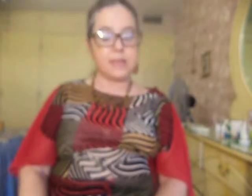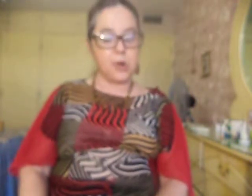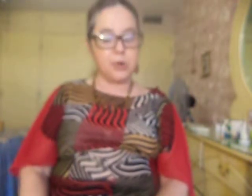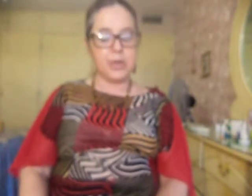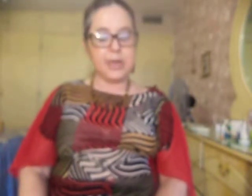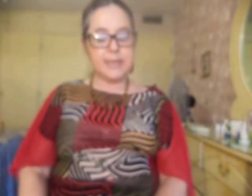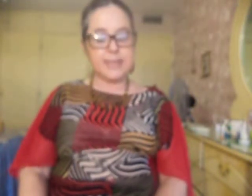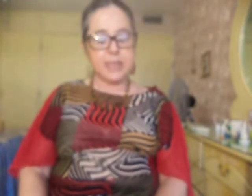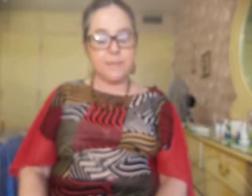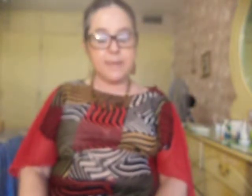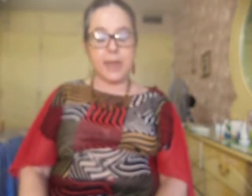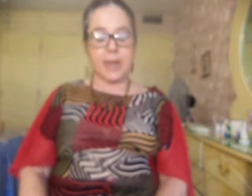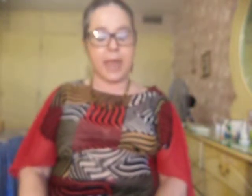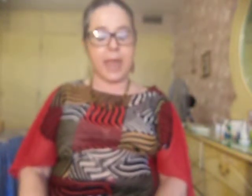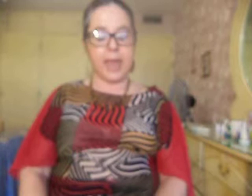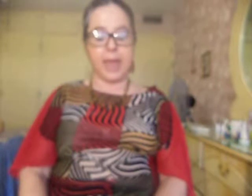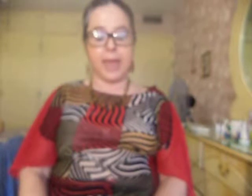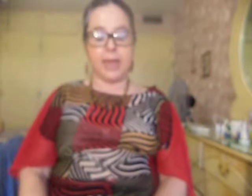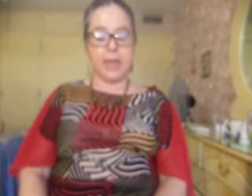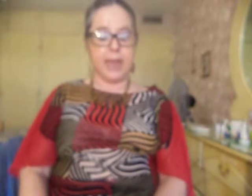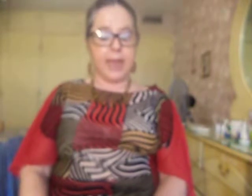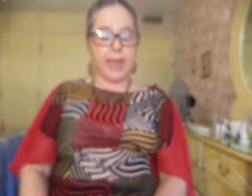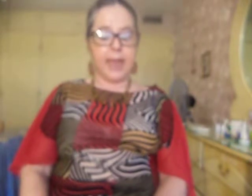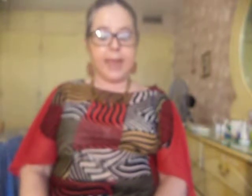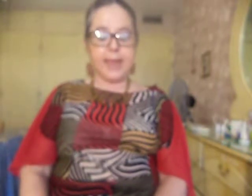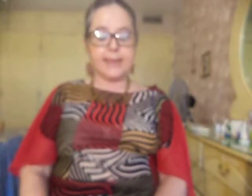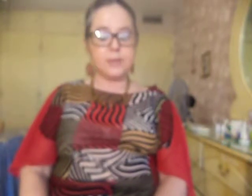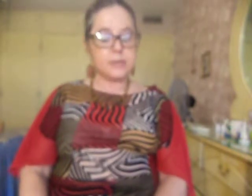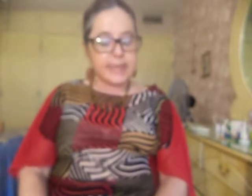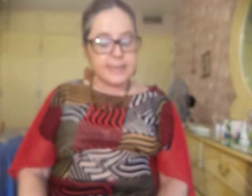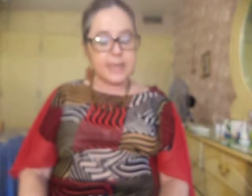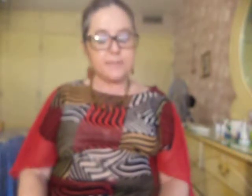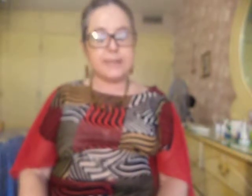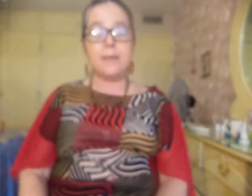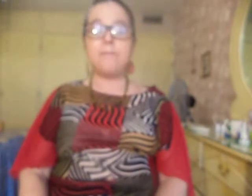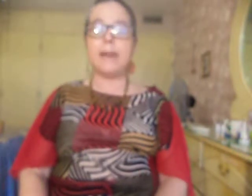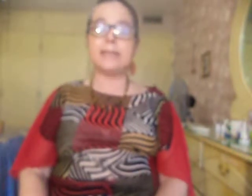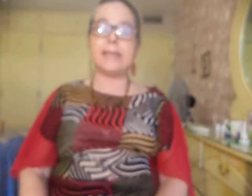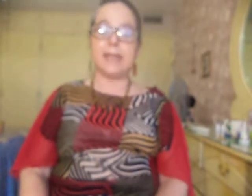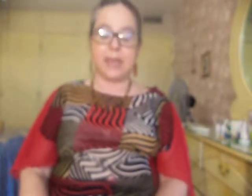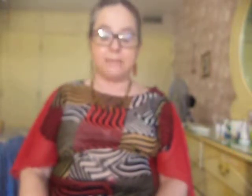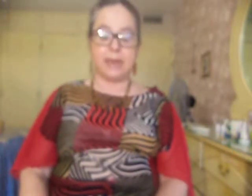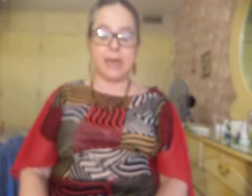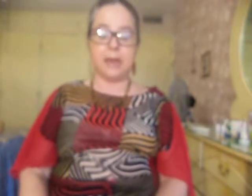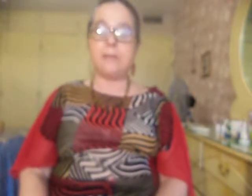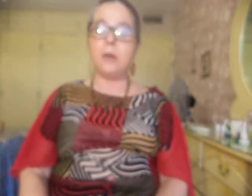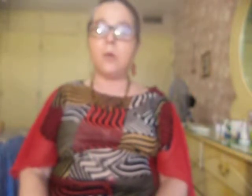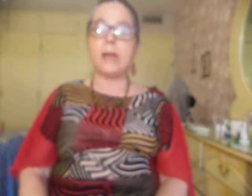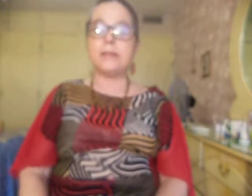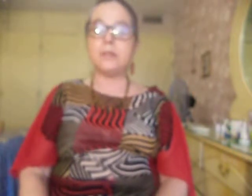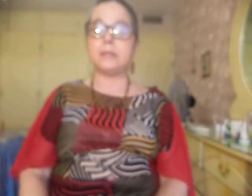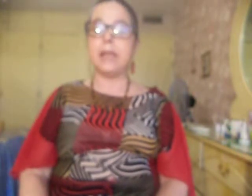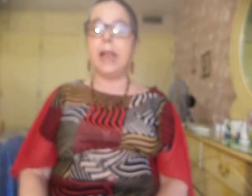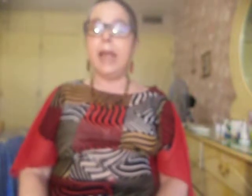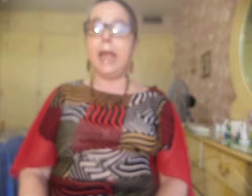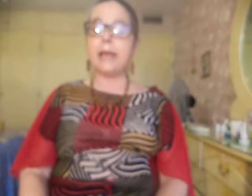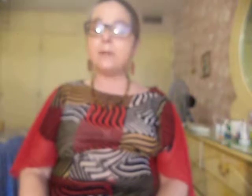digestión se dividen en sustancias más simples que se llaman aminoácidos, las cuales